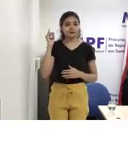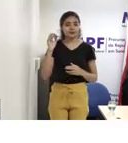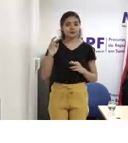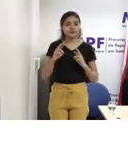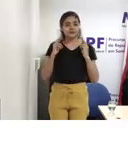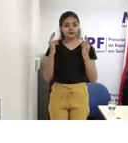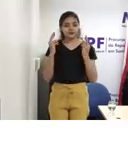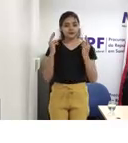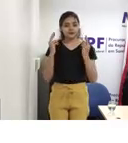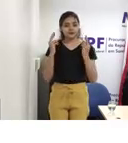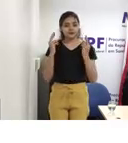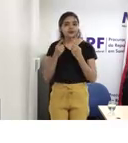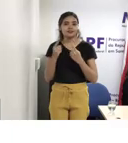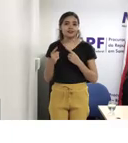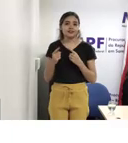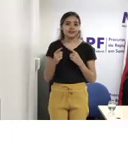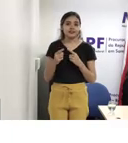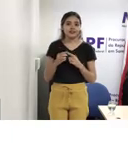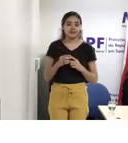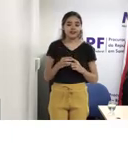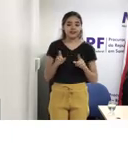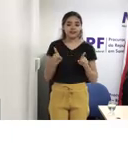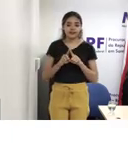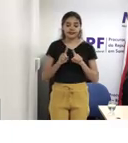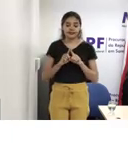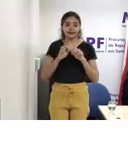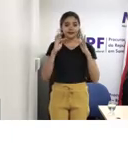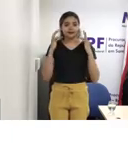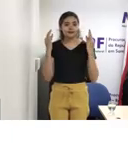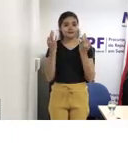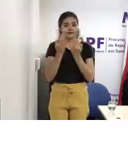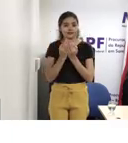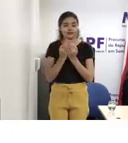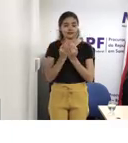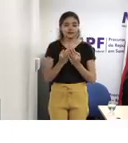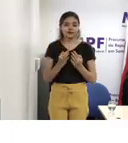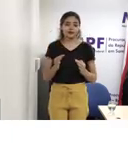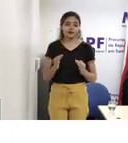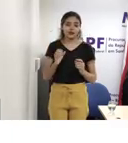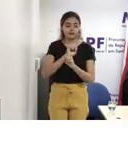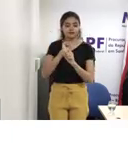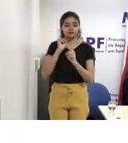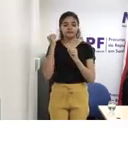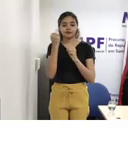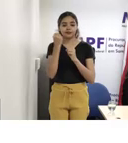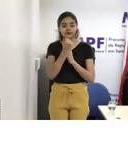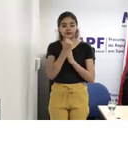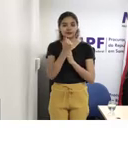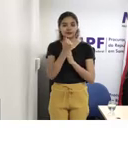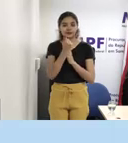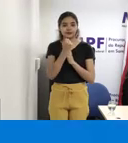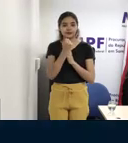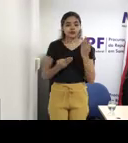em si os pais todos aqueles que detém alguma gerência sobre crianças e adolescentes é que são a principal